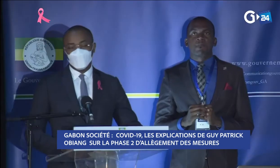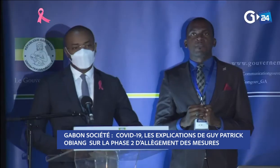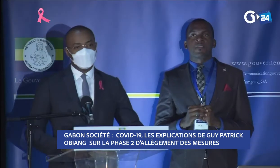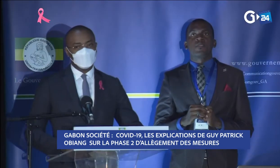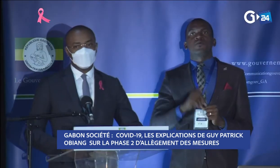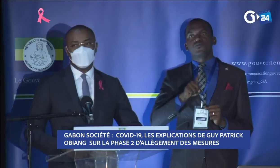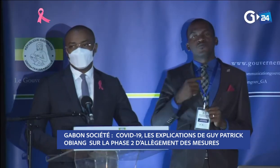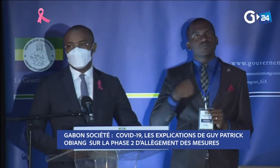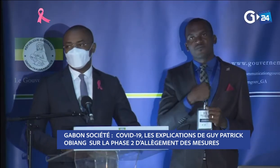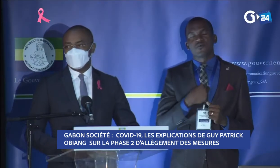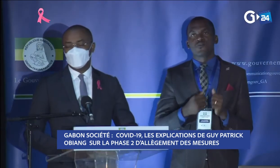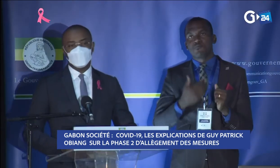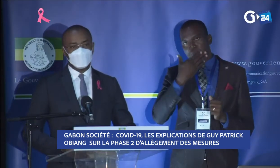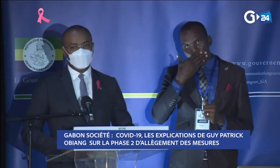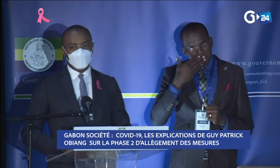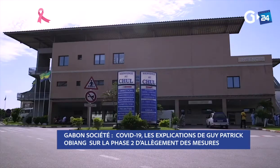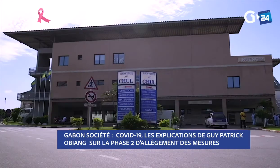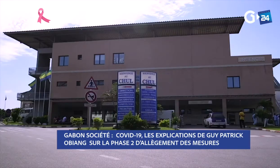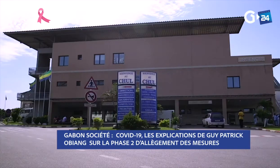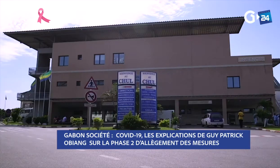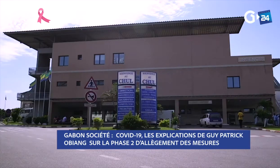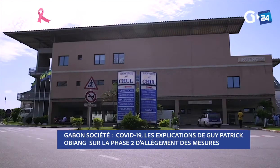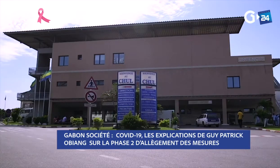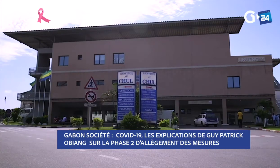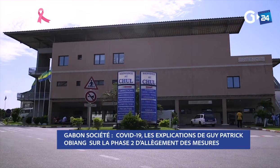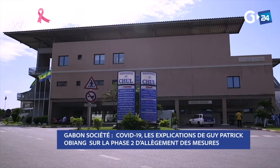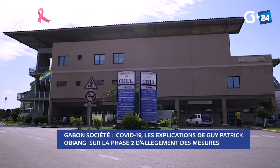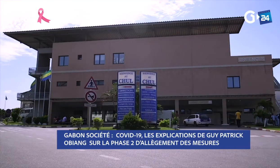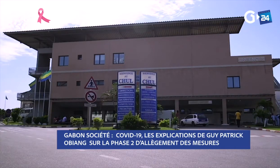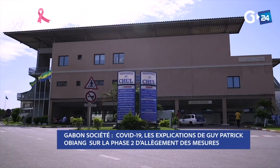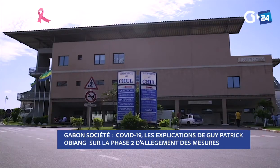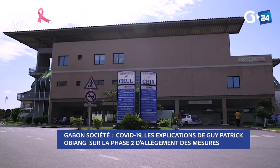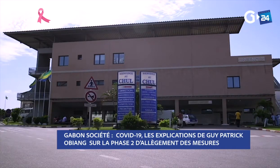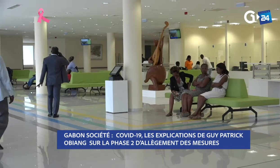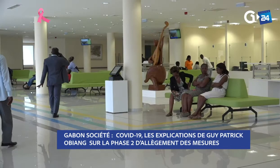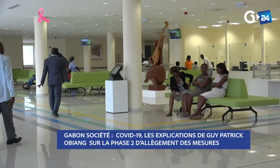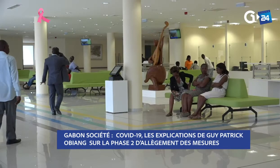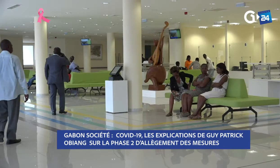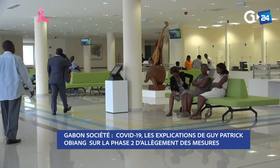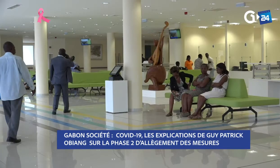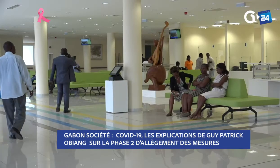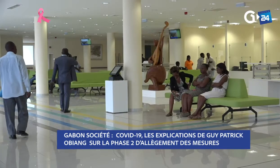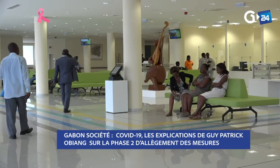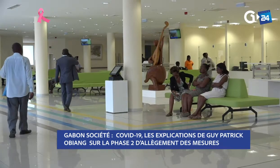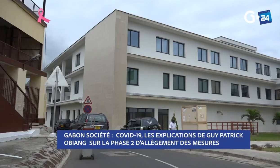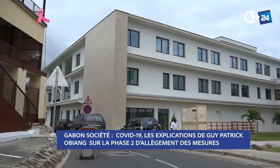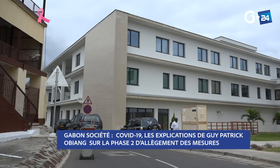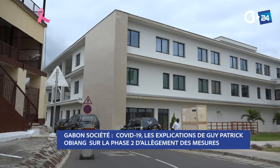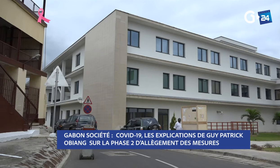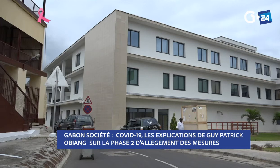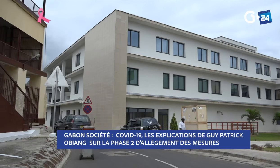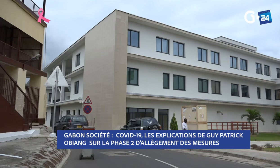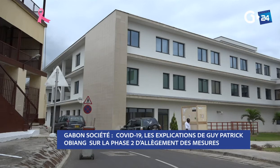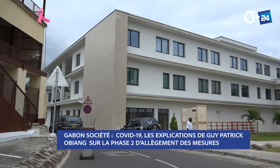est le meilleur taux de létalité de la sous-région. Bien que le Gabon reste un exemple en Afrique dans la gestion de la COVID-19, un renforcement